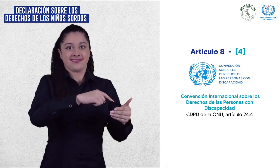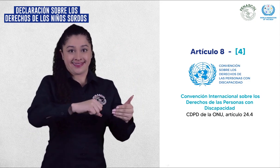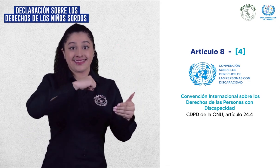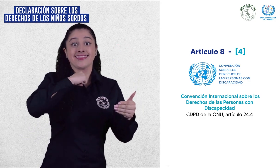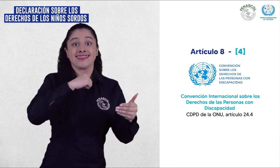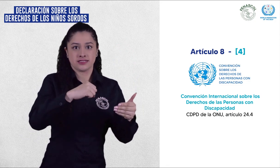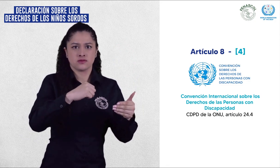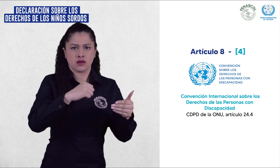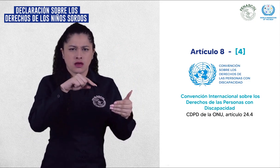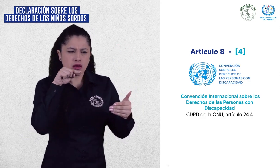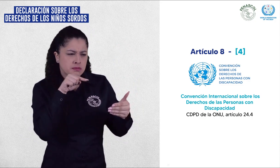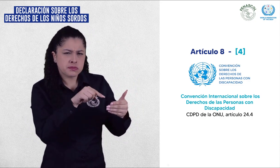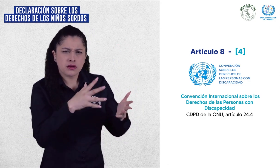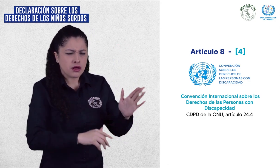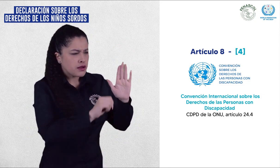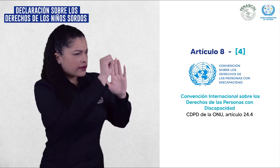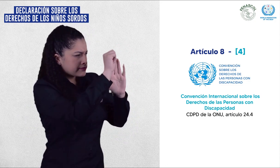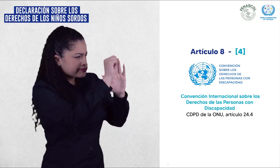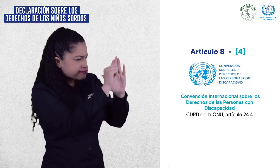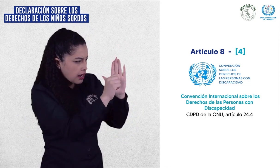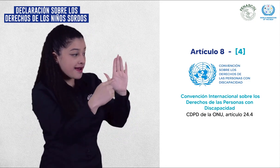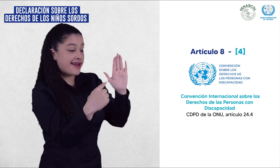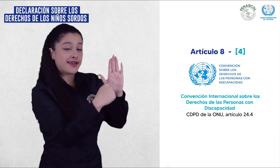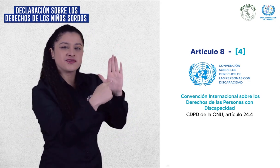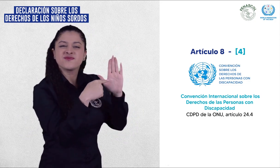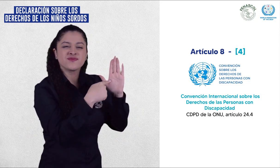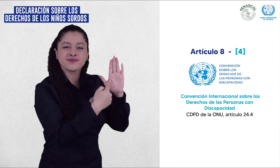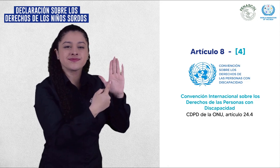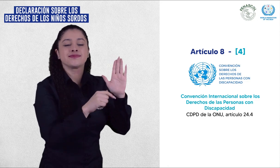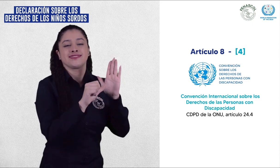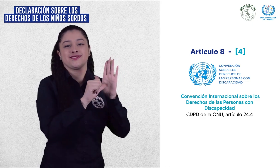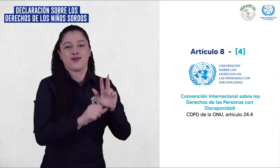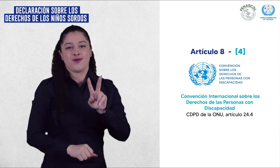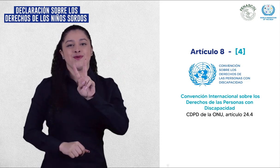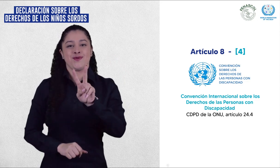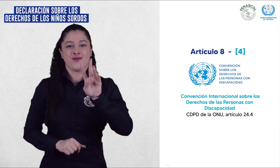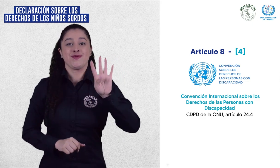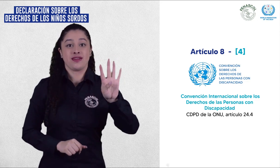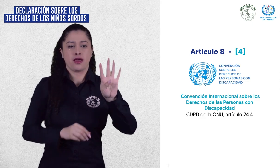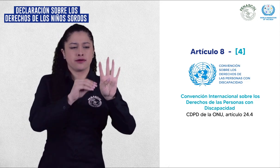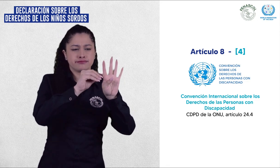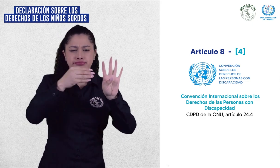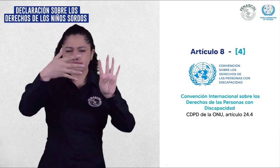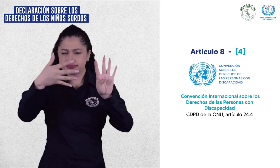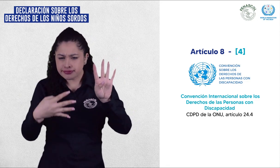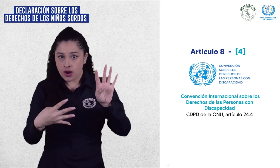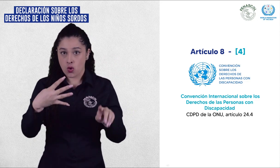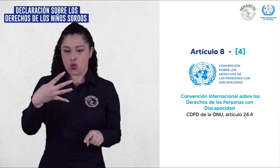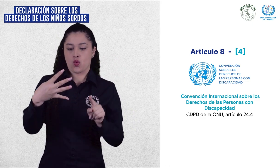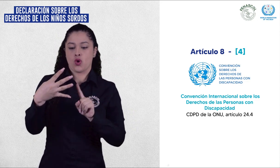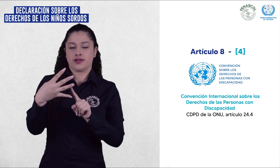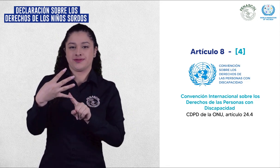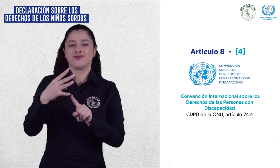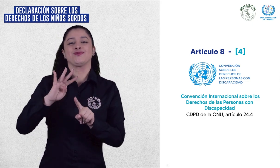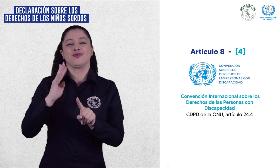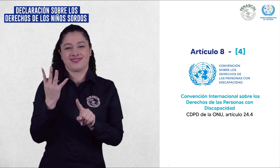4 del artículo 24 de la Convención Internacional sobre los Derechos de las Personas con Discapacidad de la